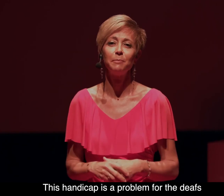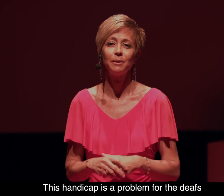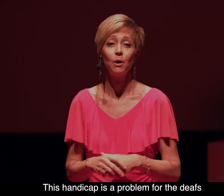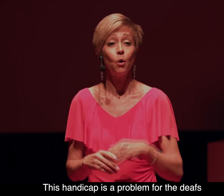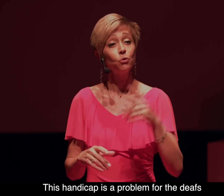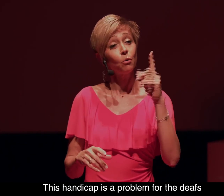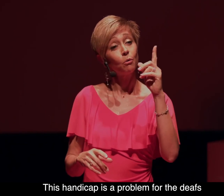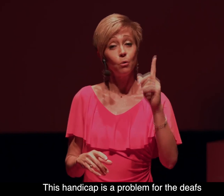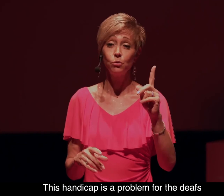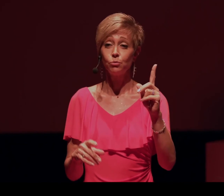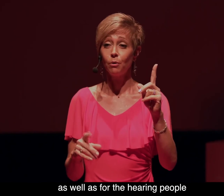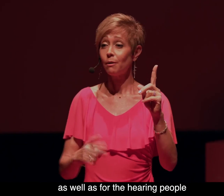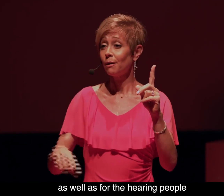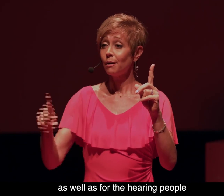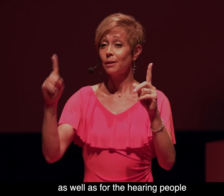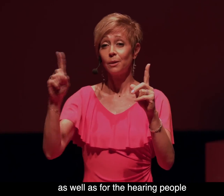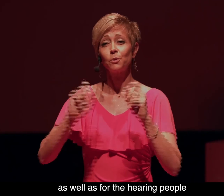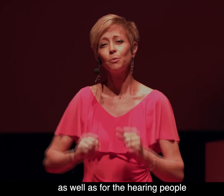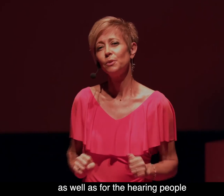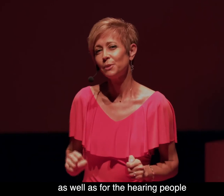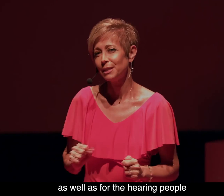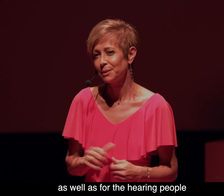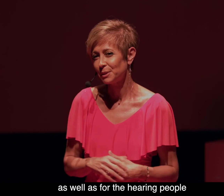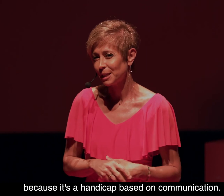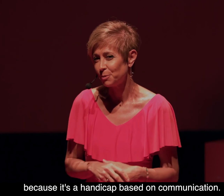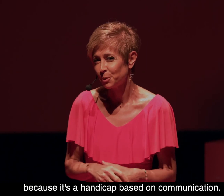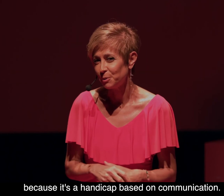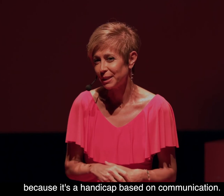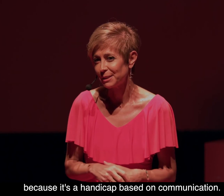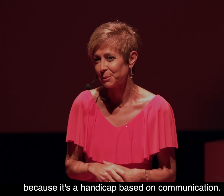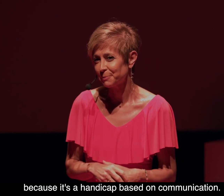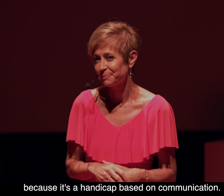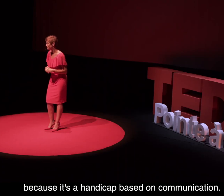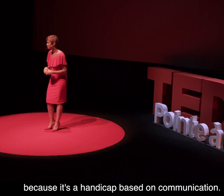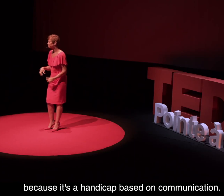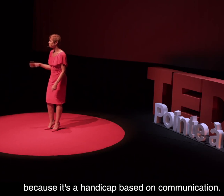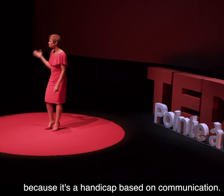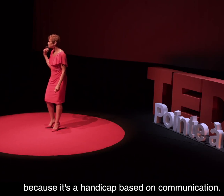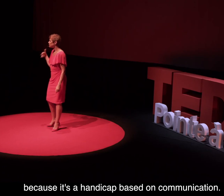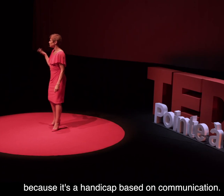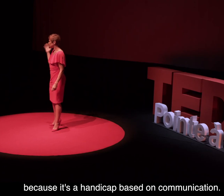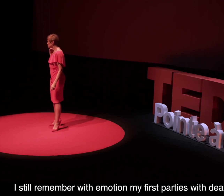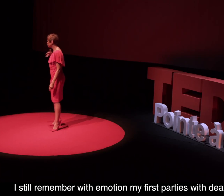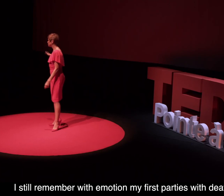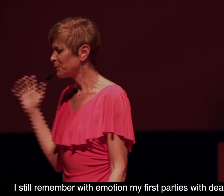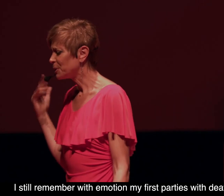problème autant au sourd qu'à l'entendant, puisque c'est un handicap de communication. Je me souviens